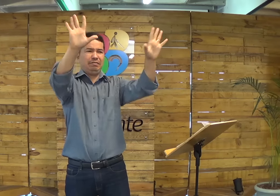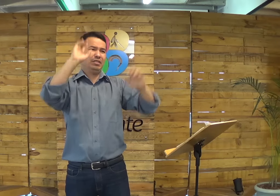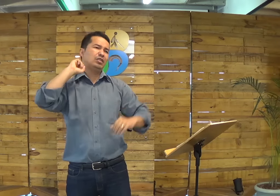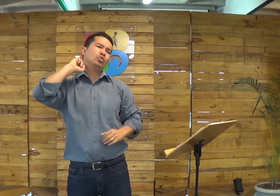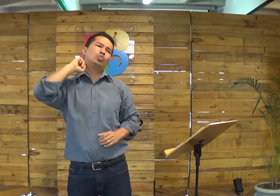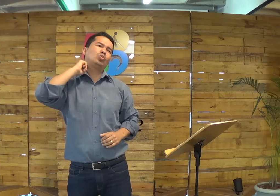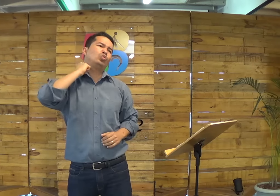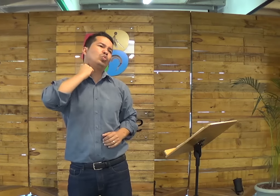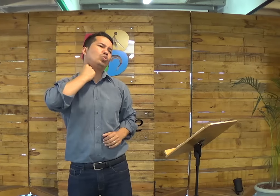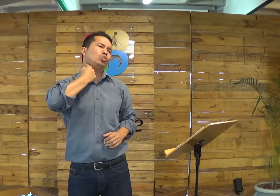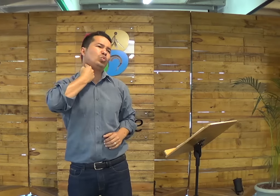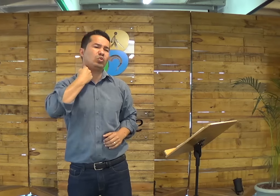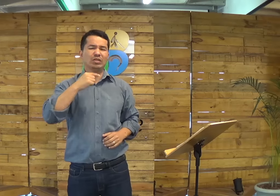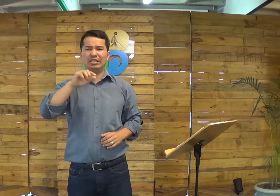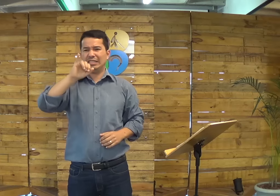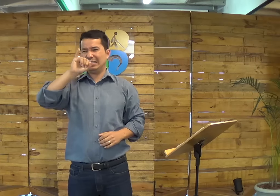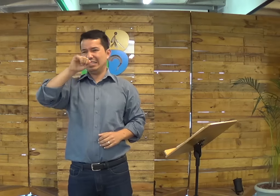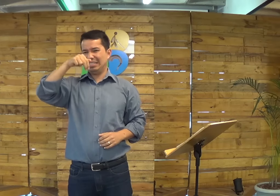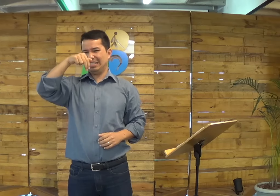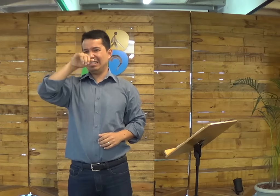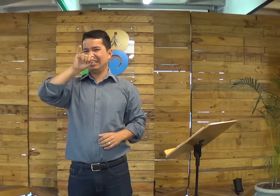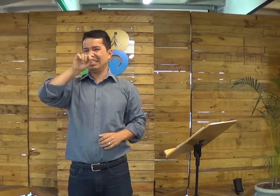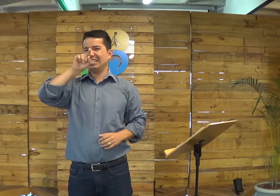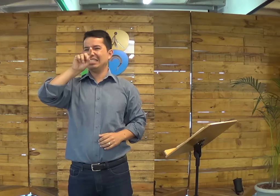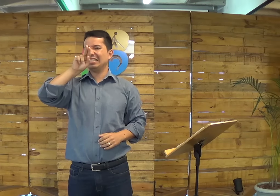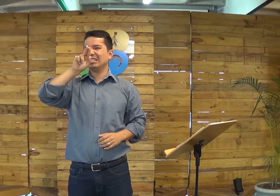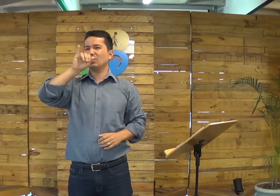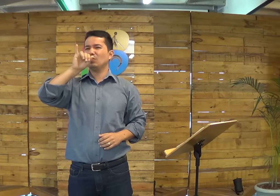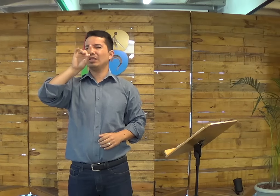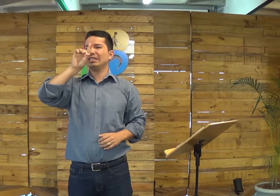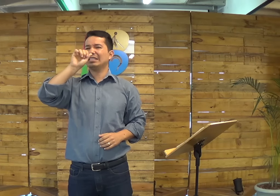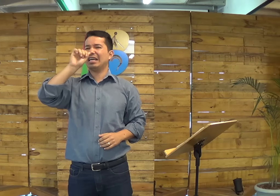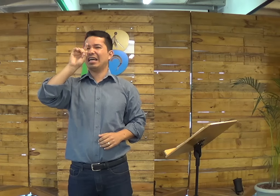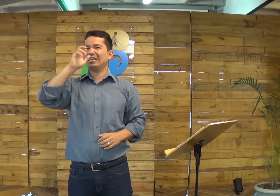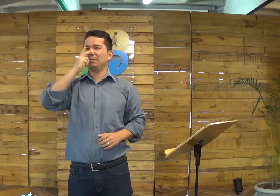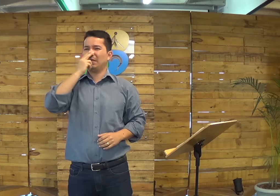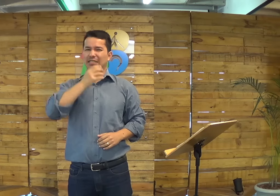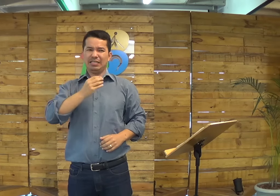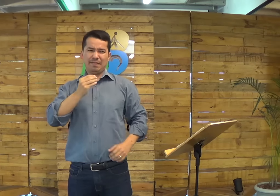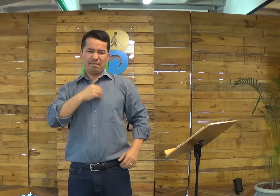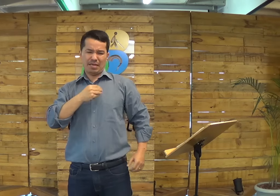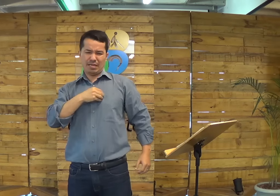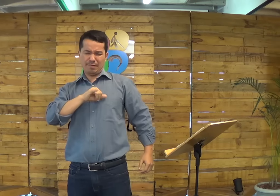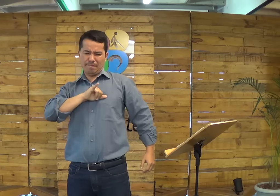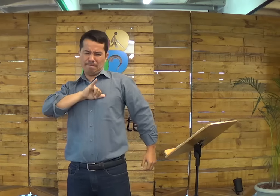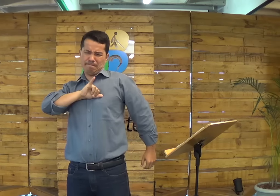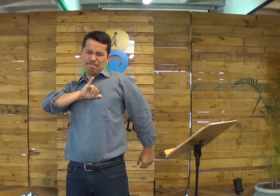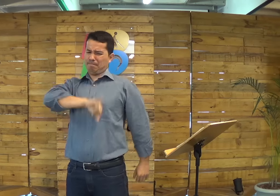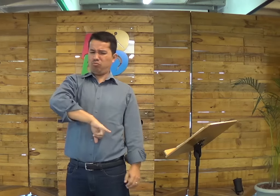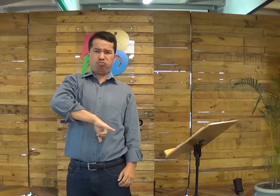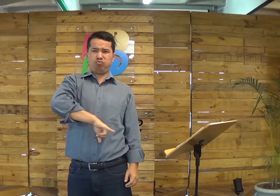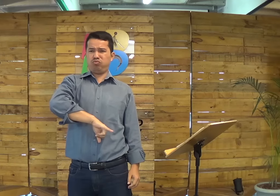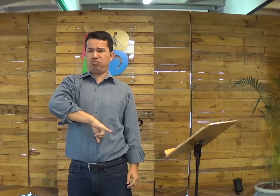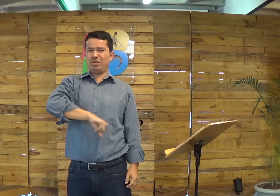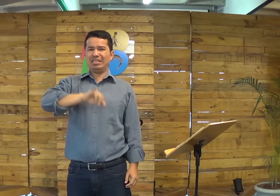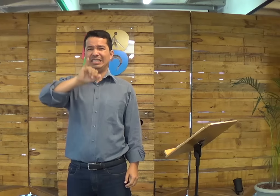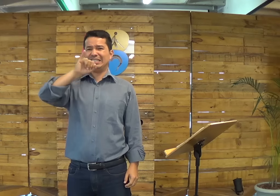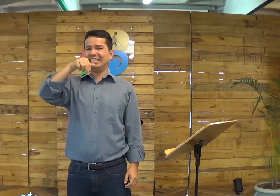era uma coisa Liberal podia ficar sujo né né Parece que tava cheia de